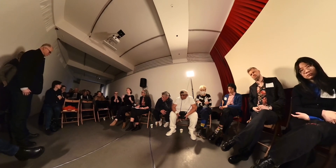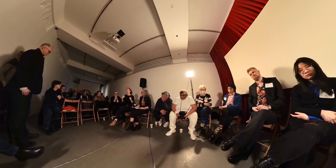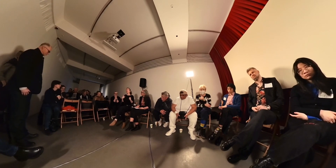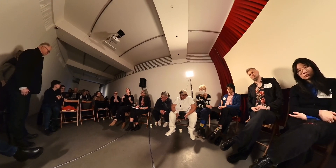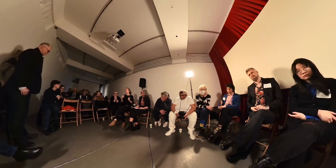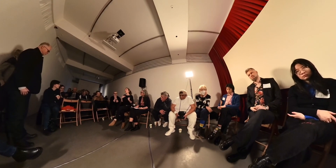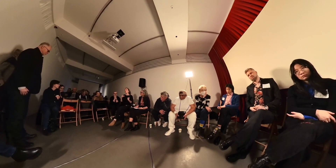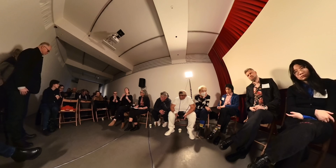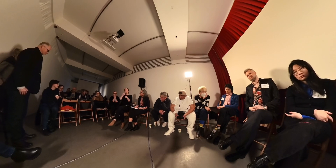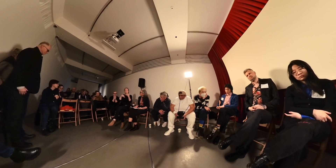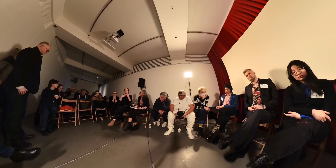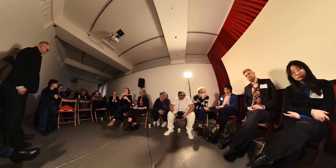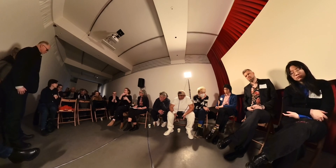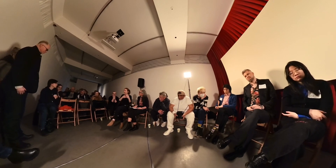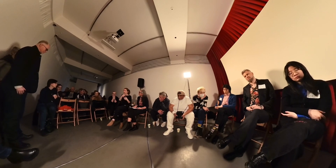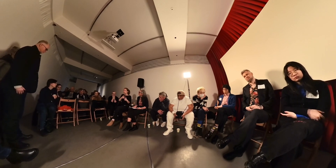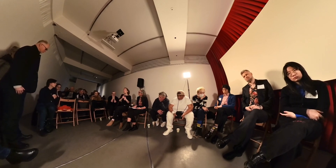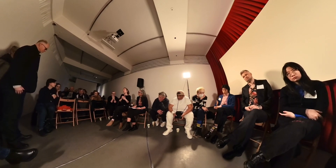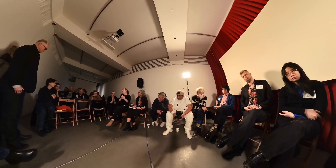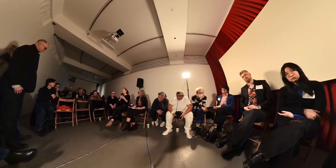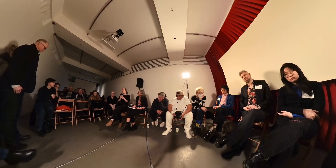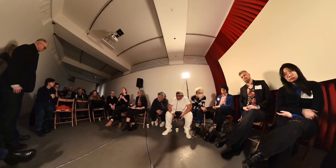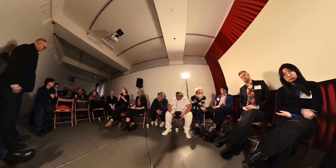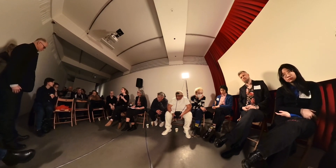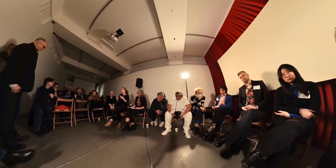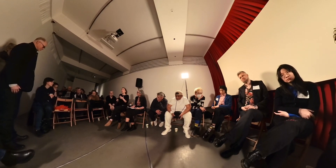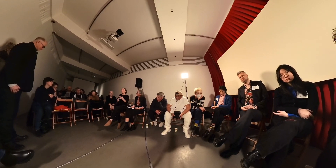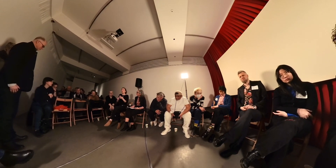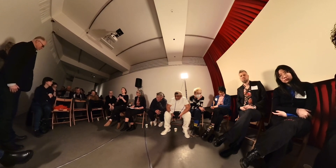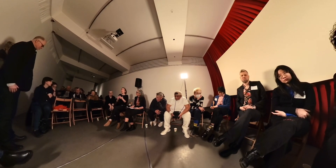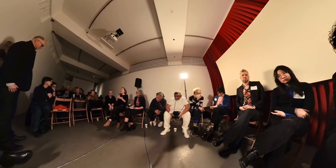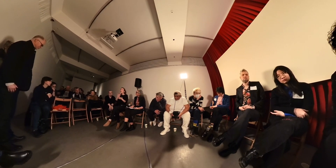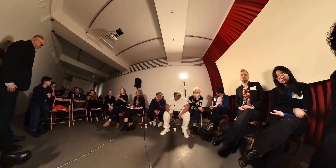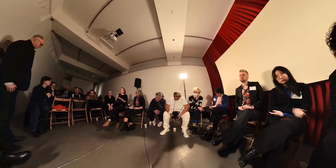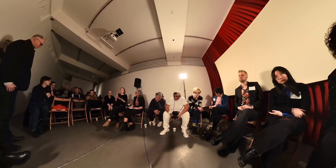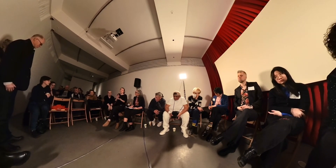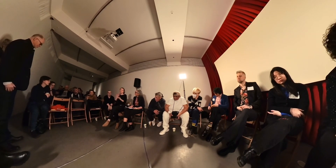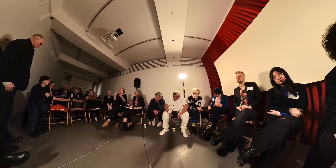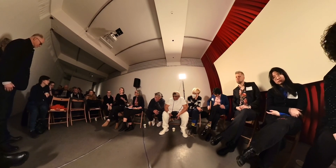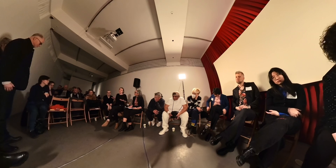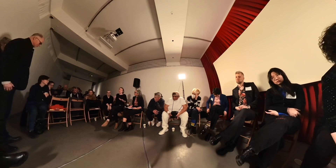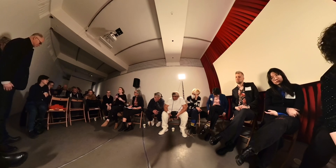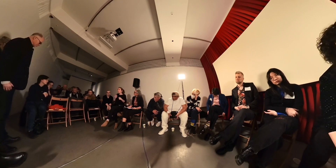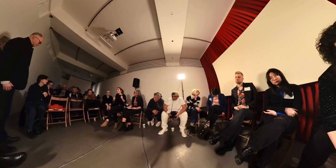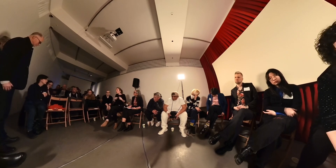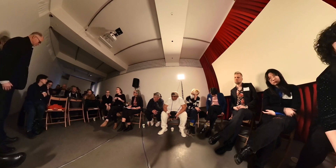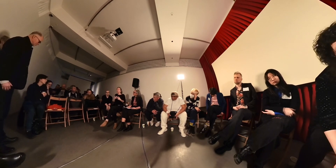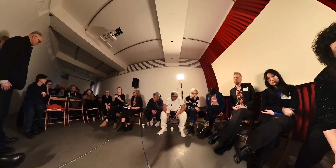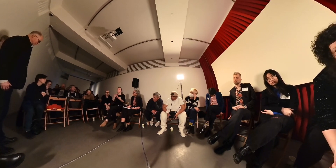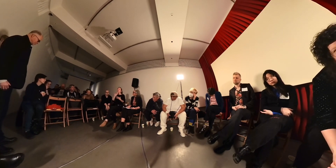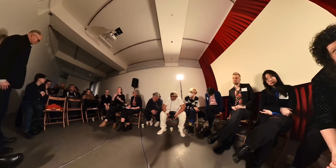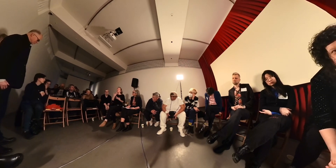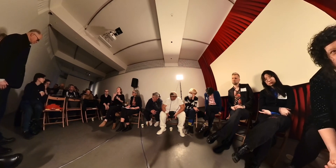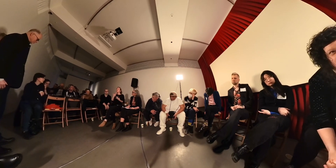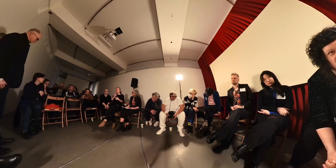kulturní instituce nebo je to cokoliv dalšího a jakým způsobem třeba můžeme na tom nějak... spolupracovat nebo